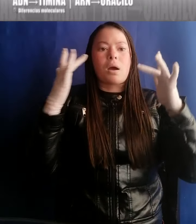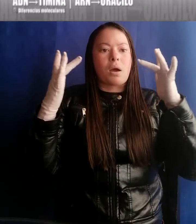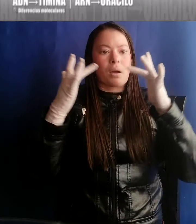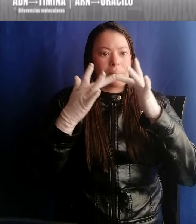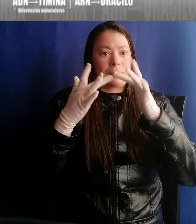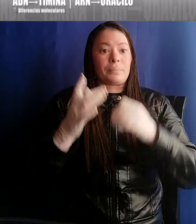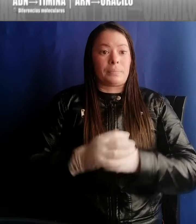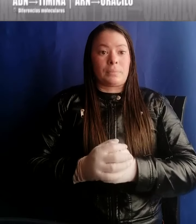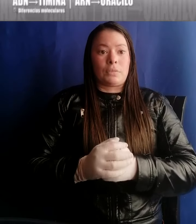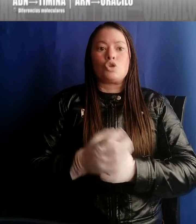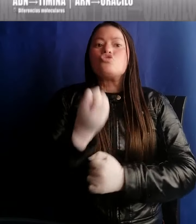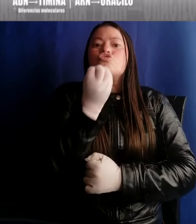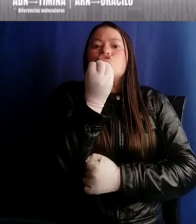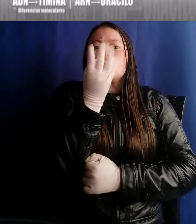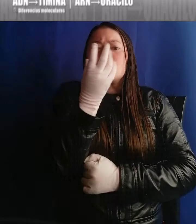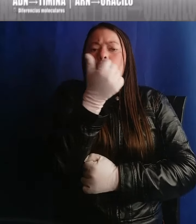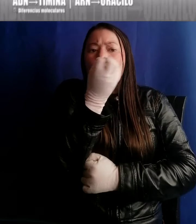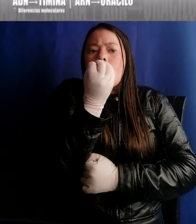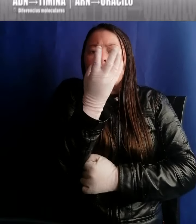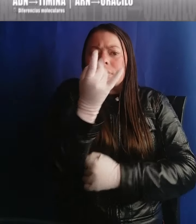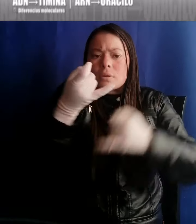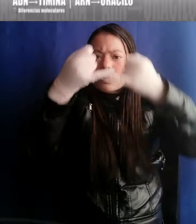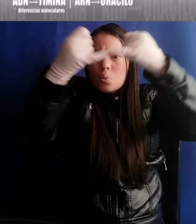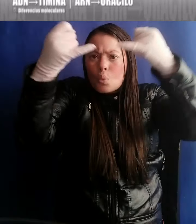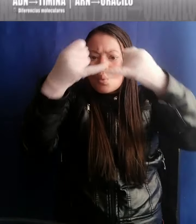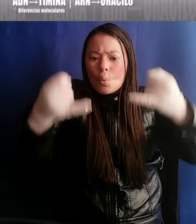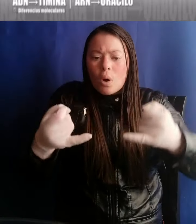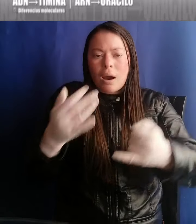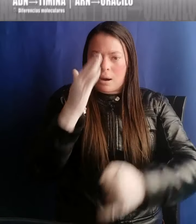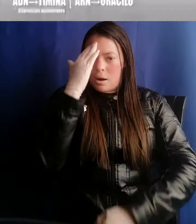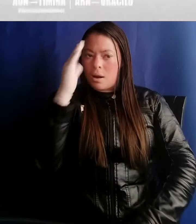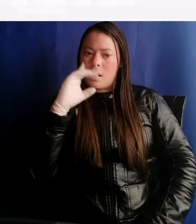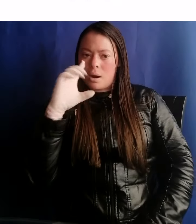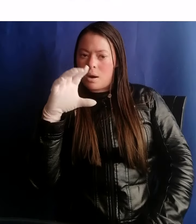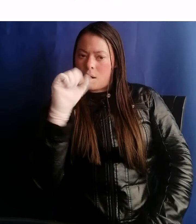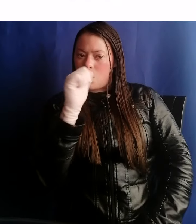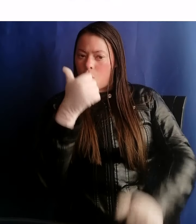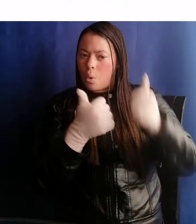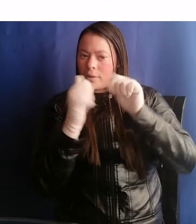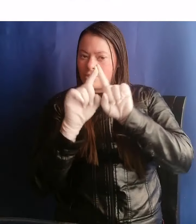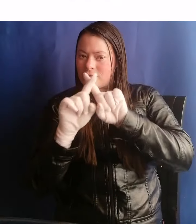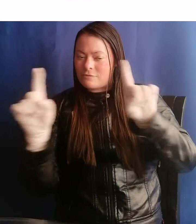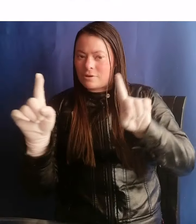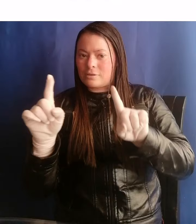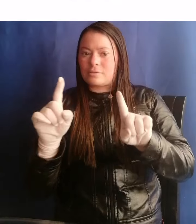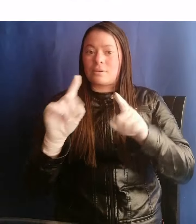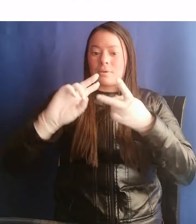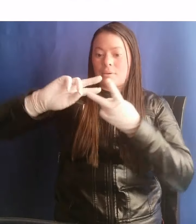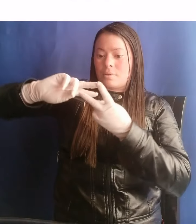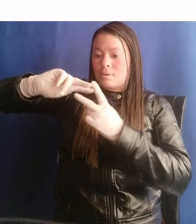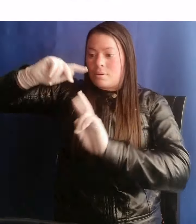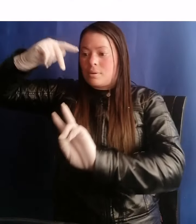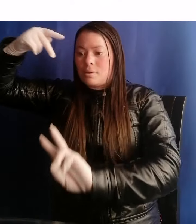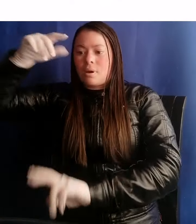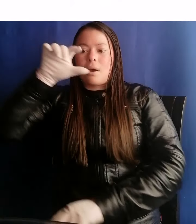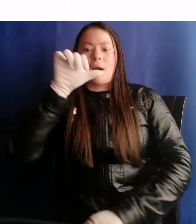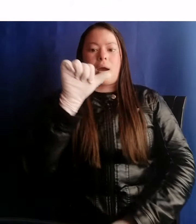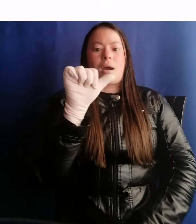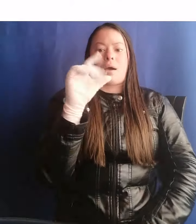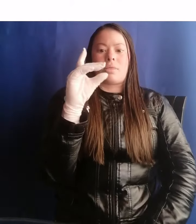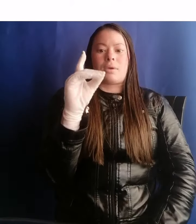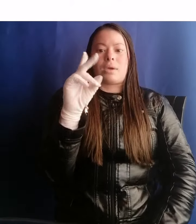ADN, pero ambas bases son, digamos, equivalentes. Además del número de hebras, ahora conoces otras